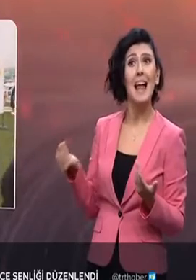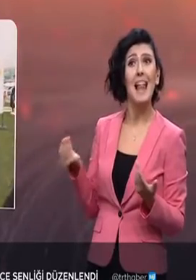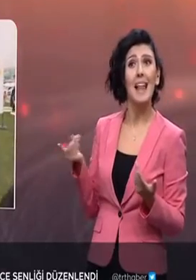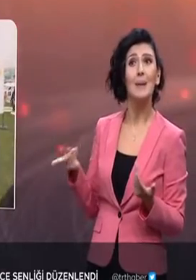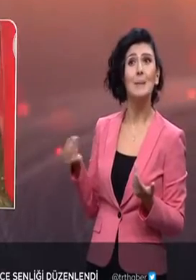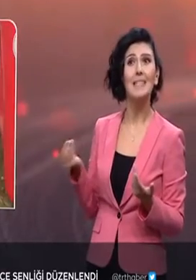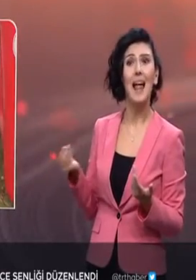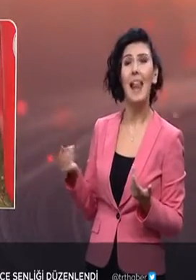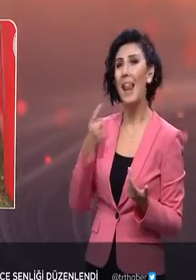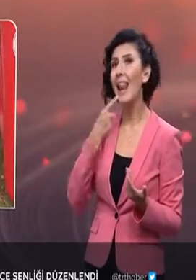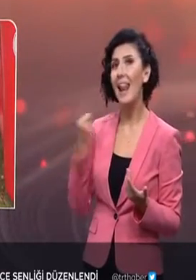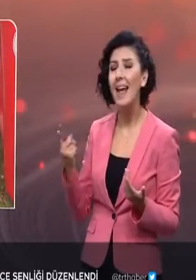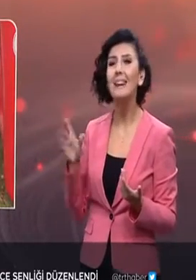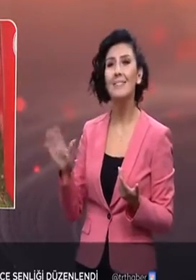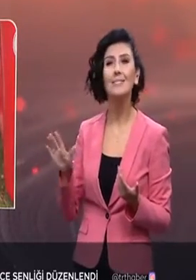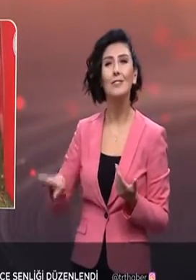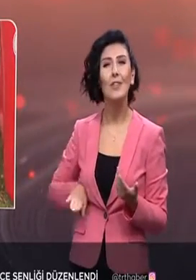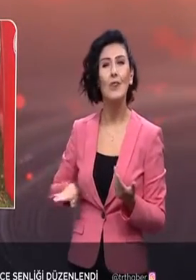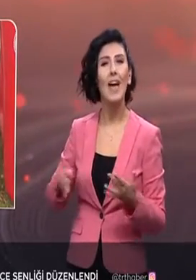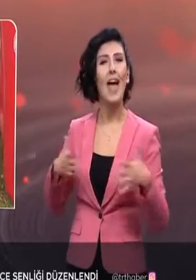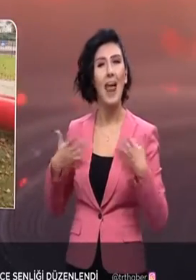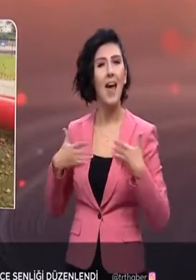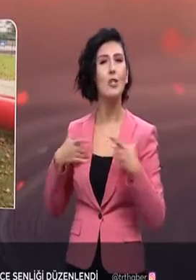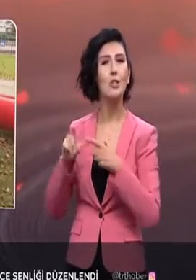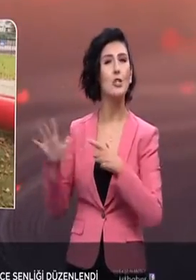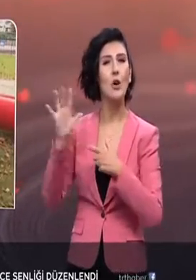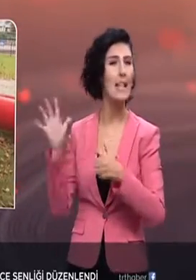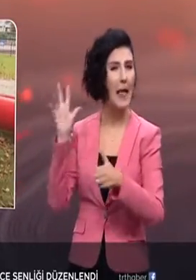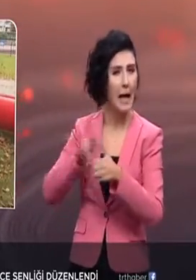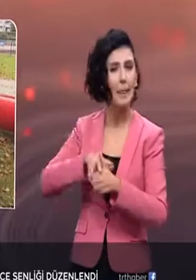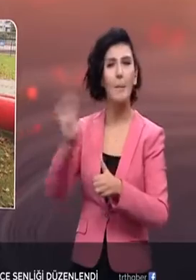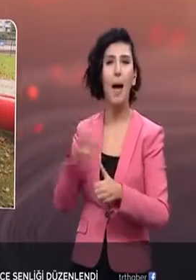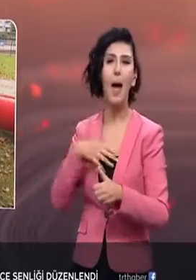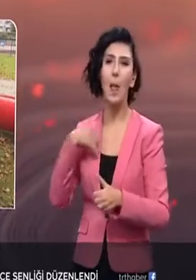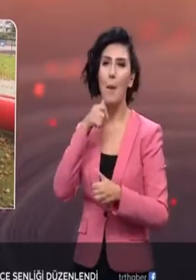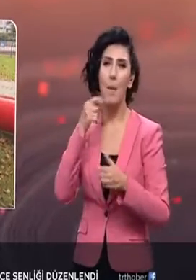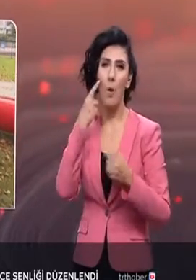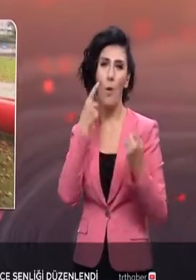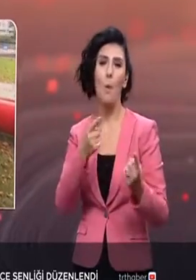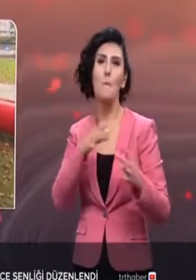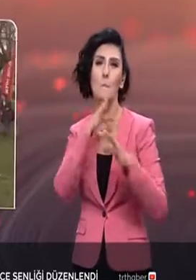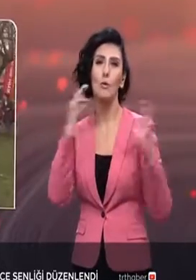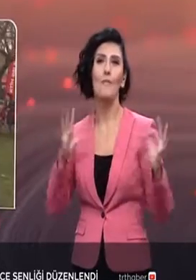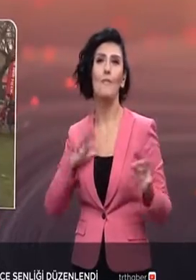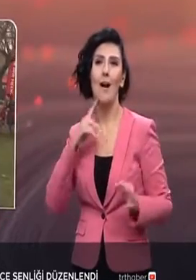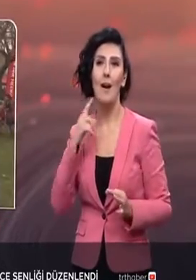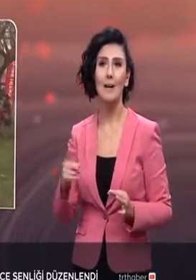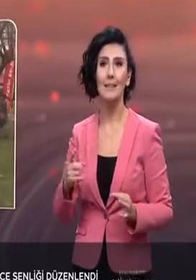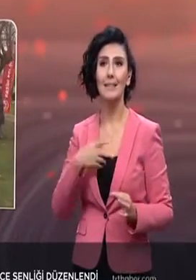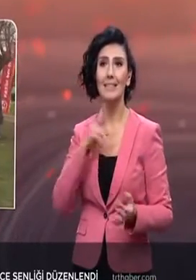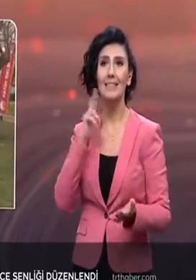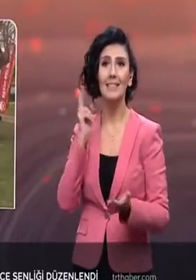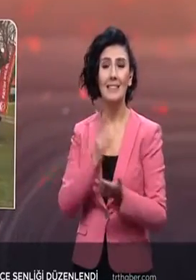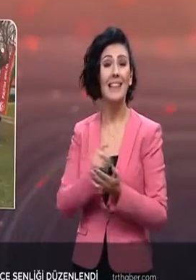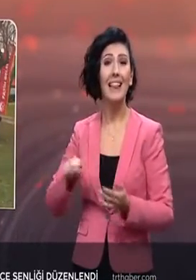Bu güzel, iyi. Çocukların eğlenmesi ve sosyalleşmesi anne babaları mutlu etti. Bravo. Biz ilk defa bu